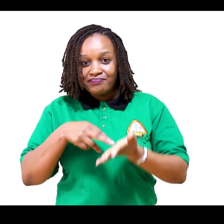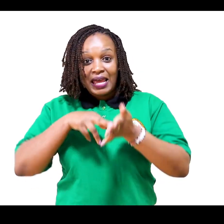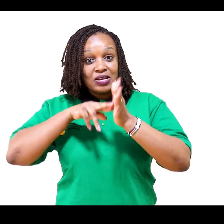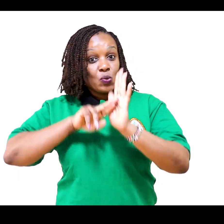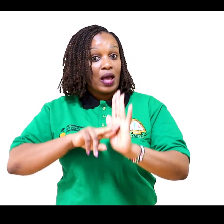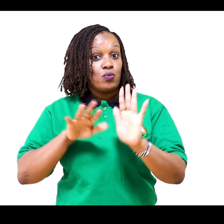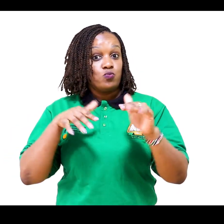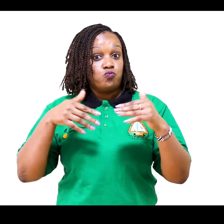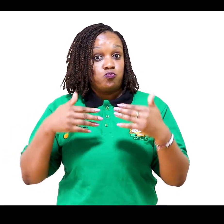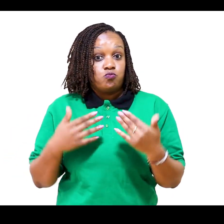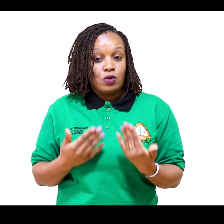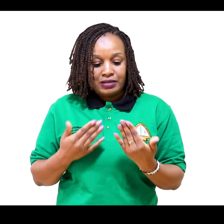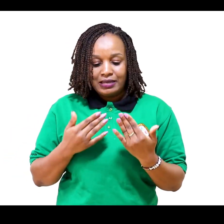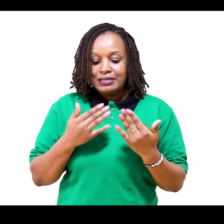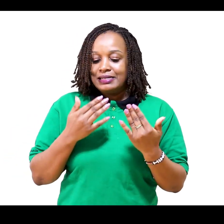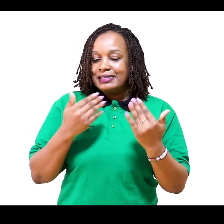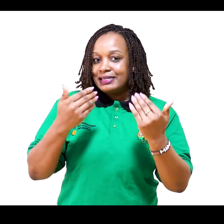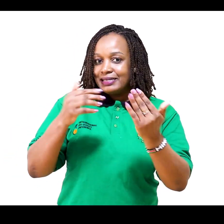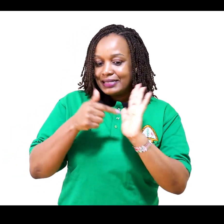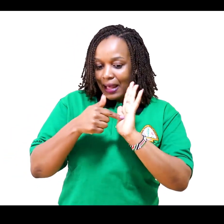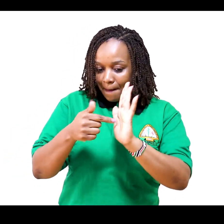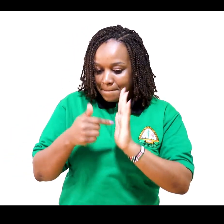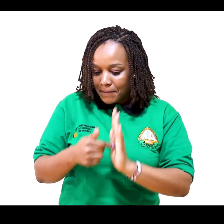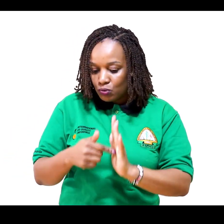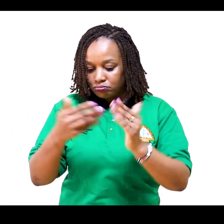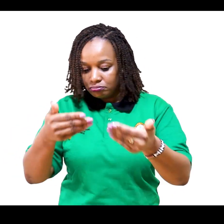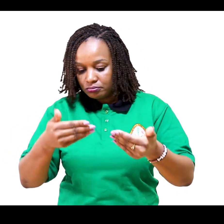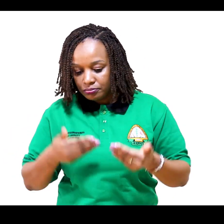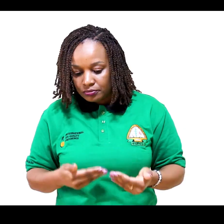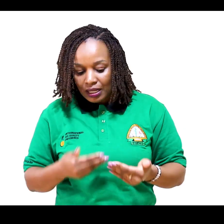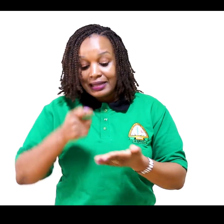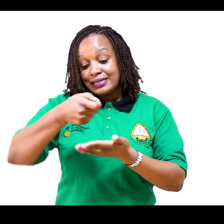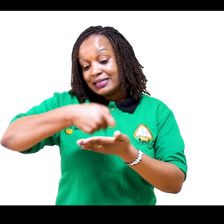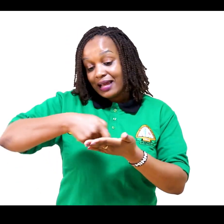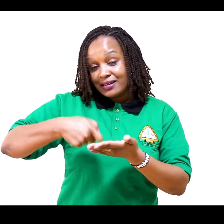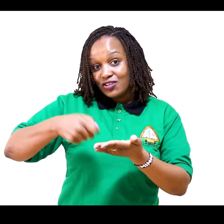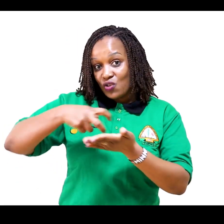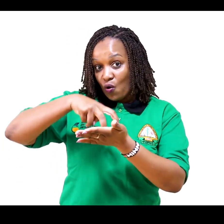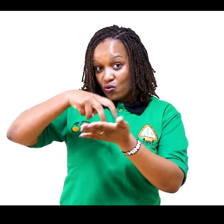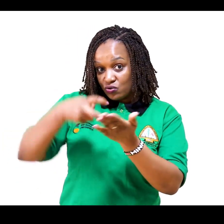ni mapokezi ya sampuli, kusainiwa kwa mkataba wa mteja na